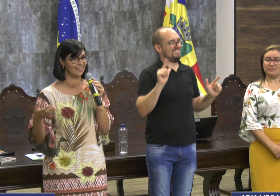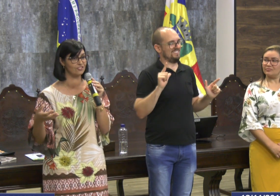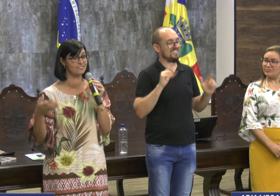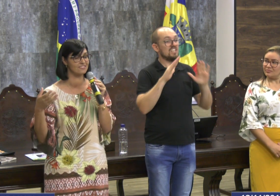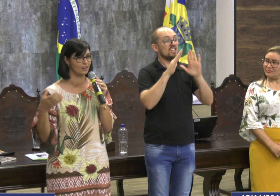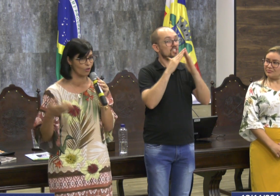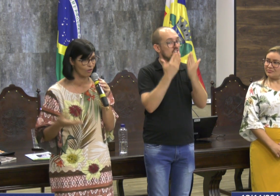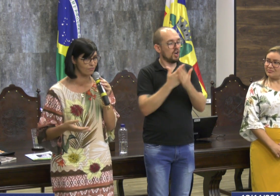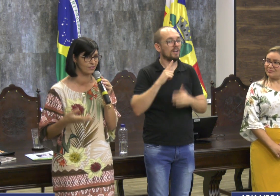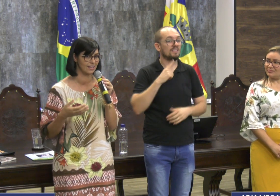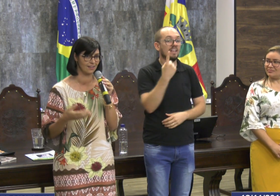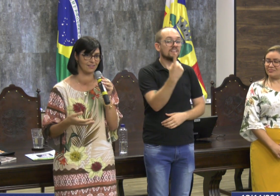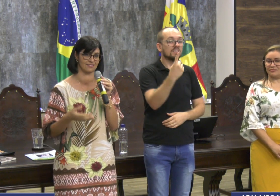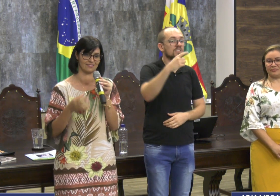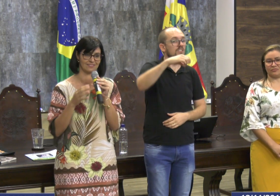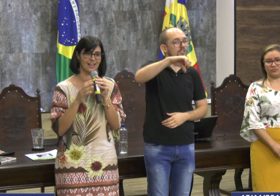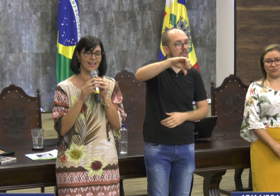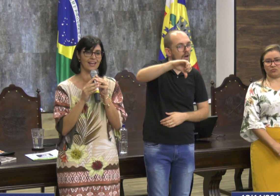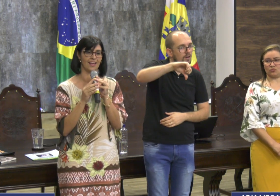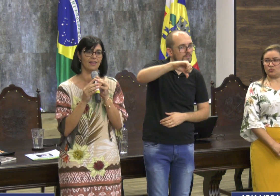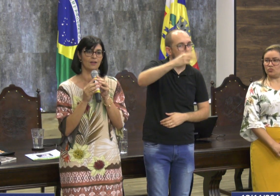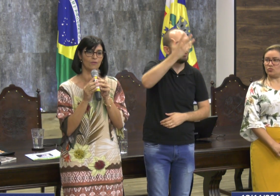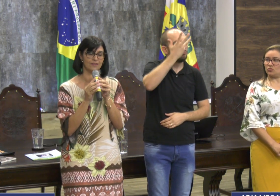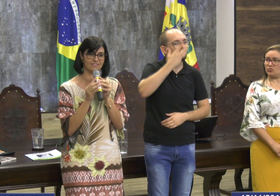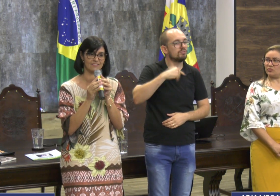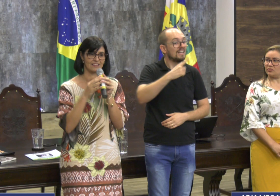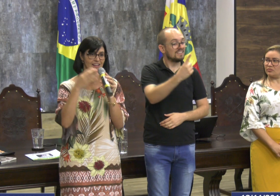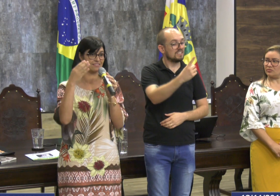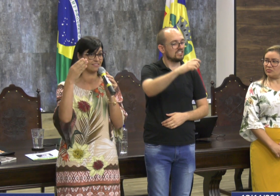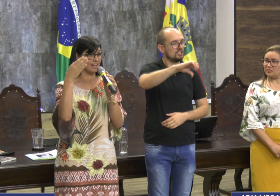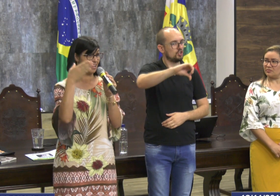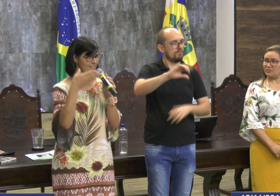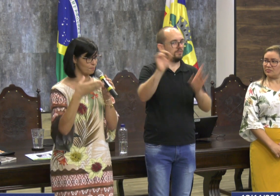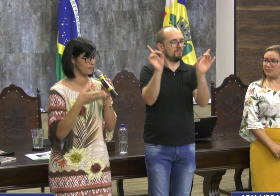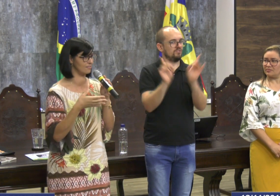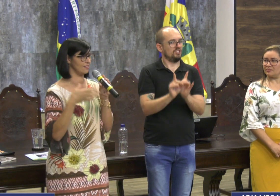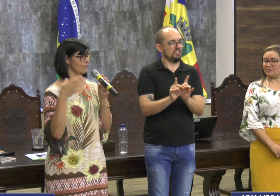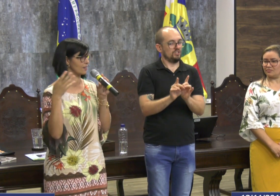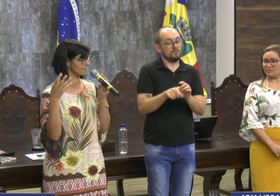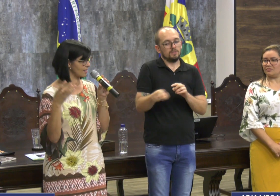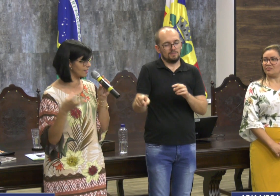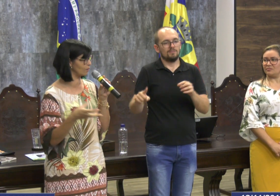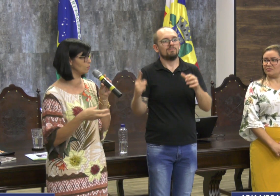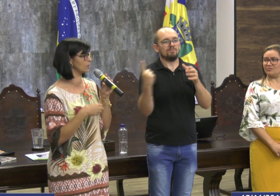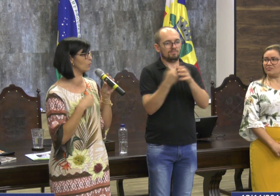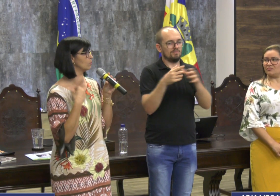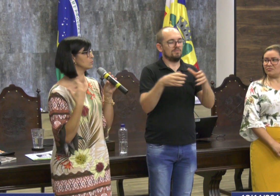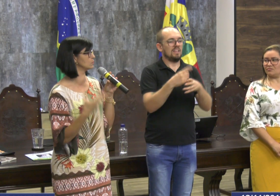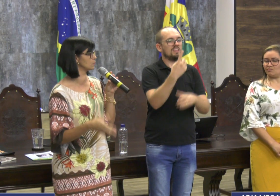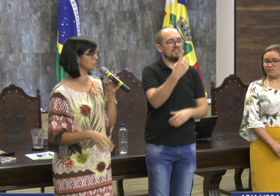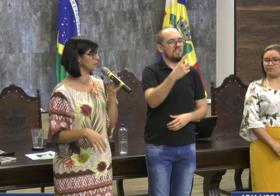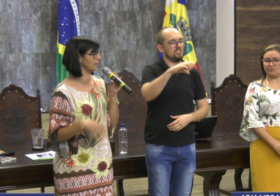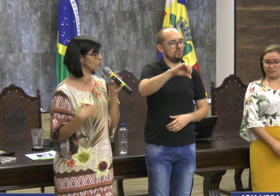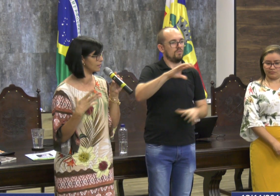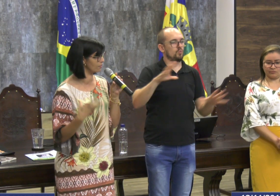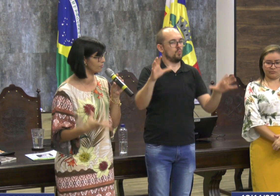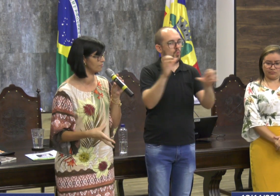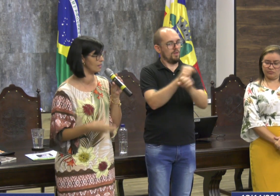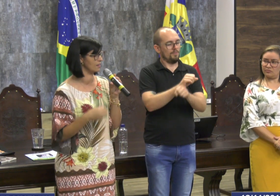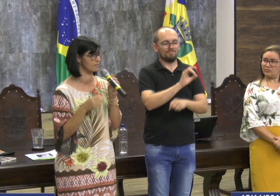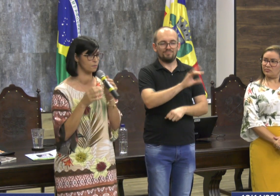escola atende 19 crianças, né, com necessidades específicas, cada uma com, né,